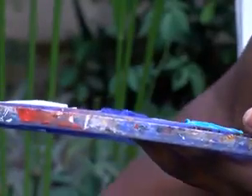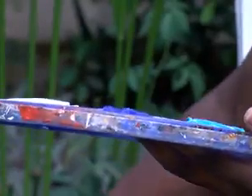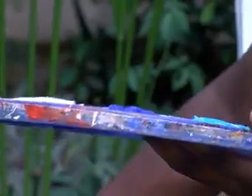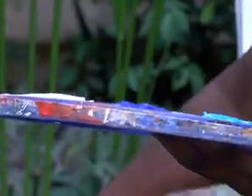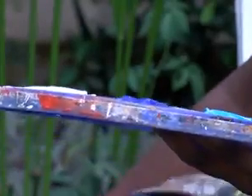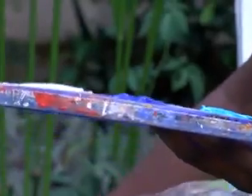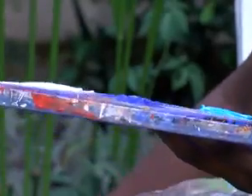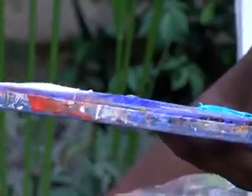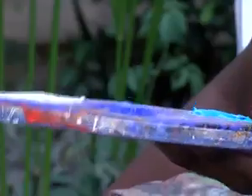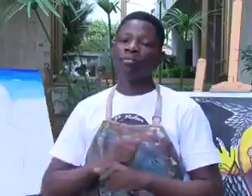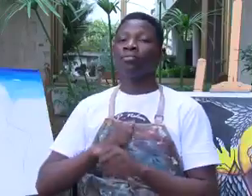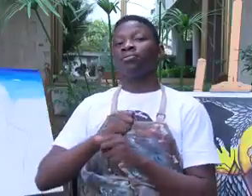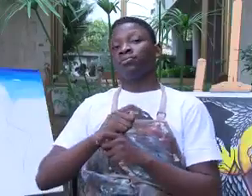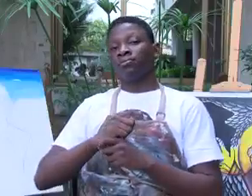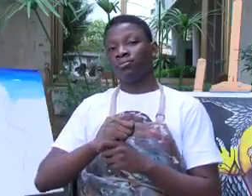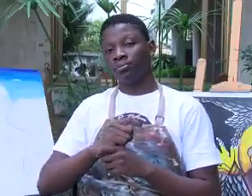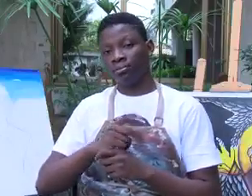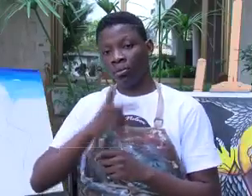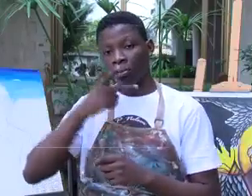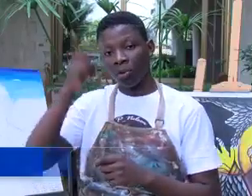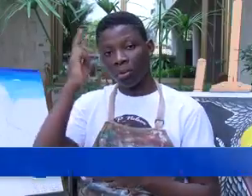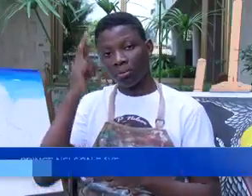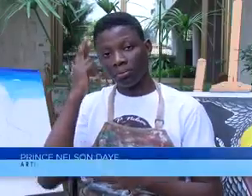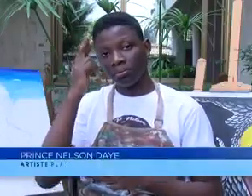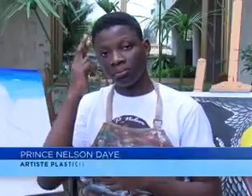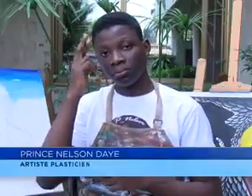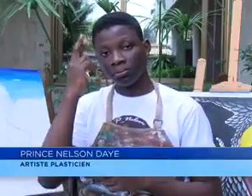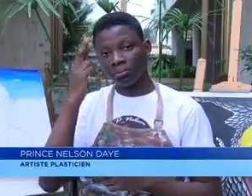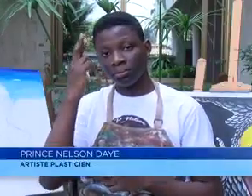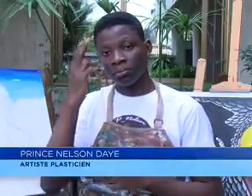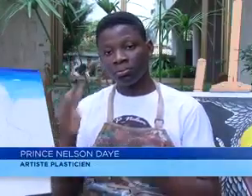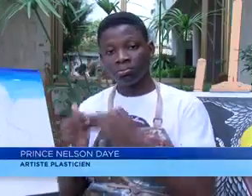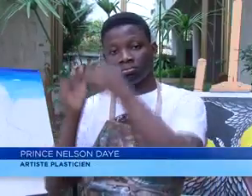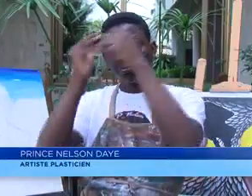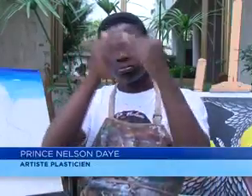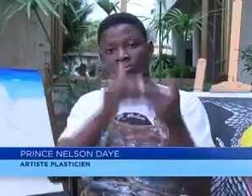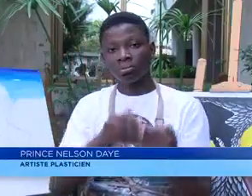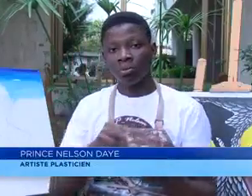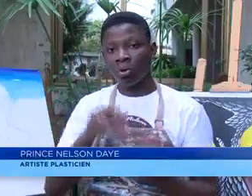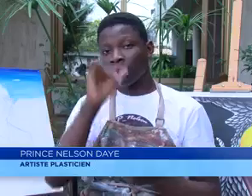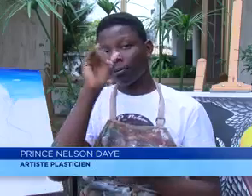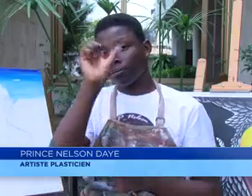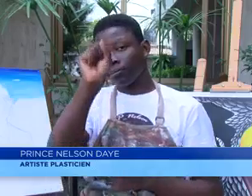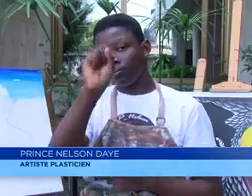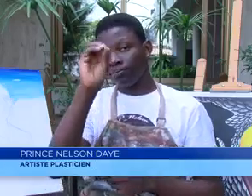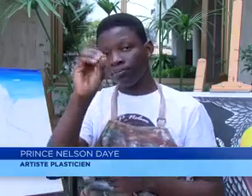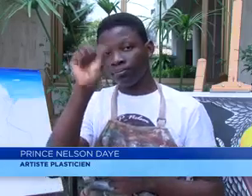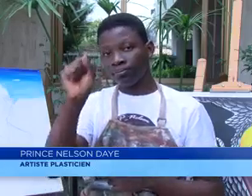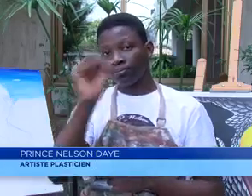famille de quatre enfants. Mes parents m'ont dit que je ne suis pas né sourd et que cela est arrivé six mois après ma